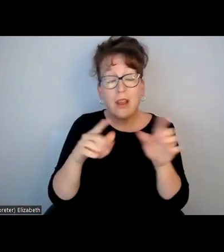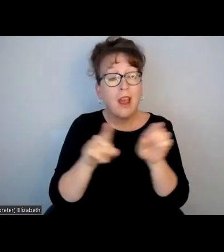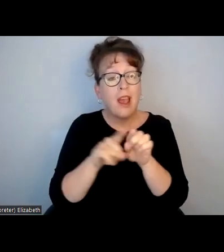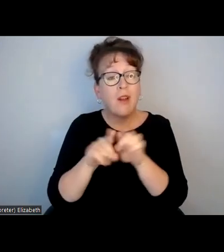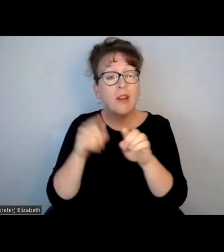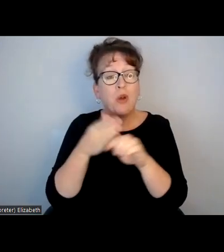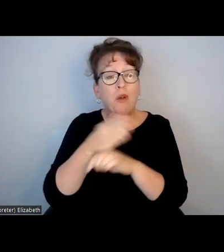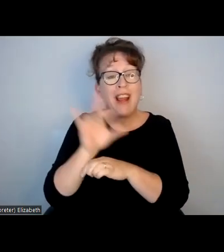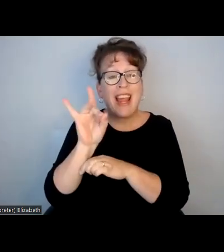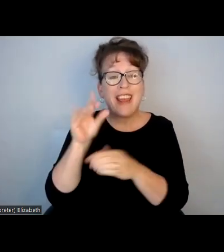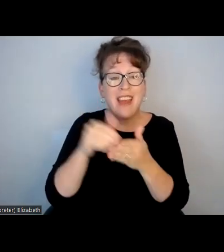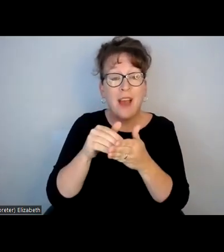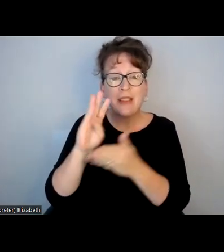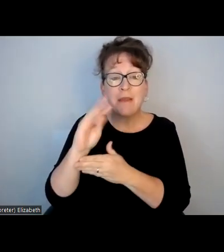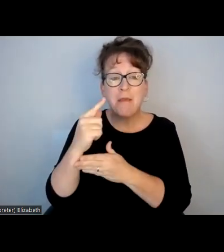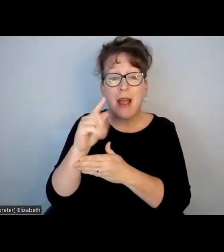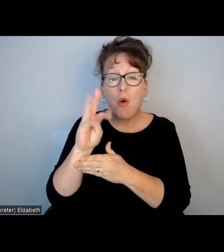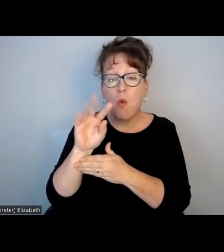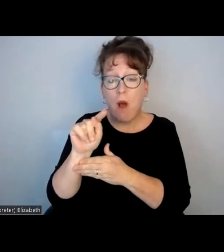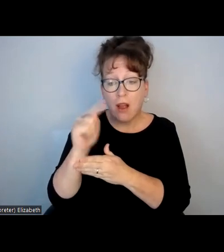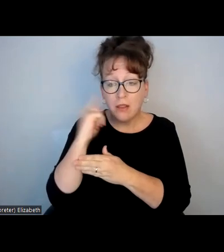eh en la costa